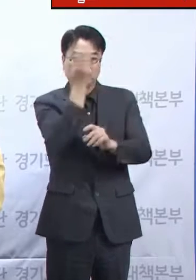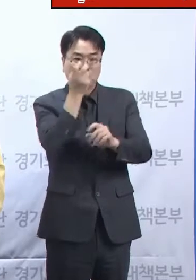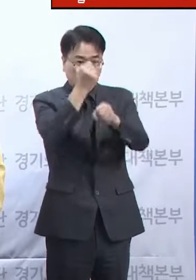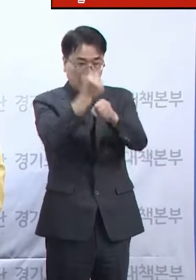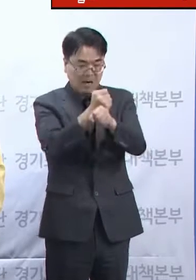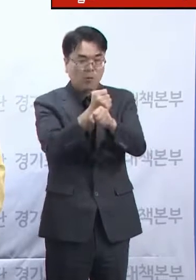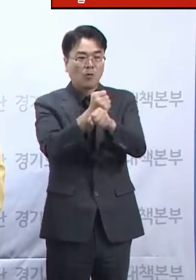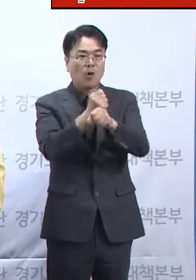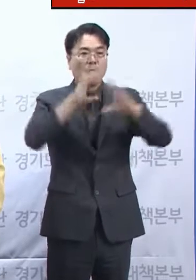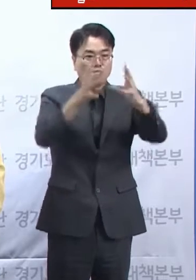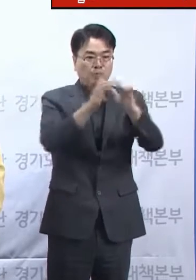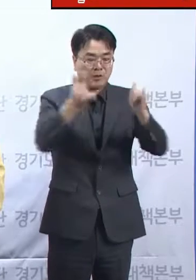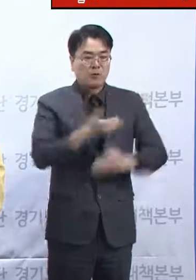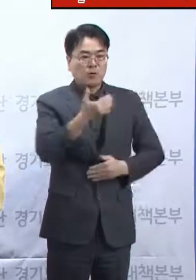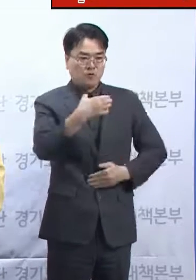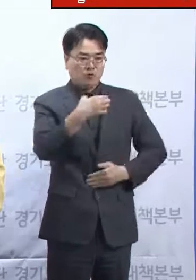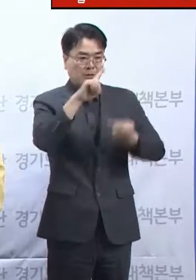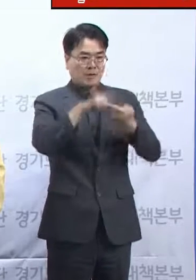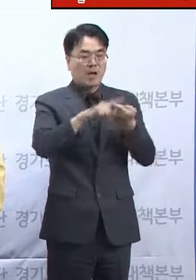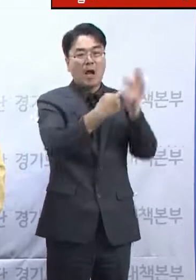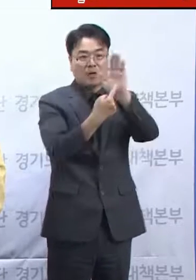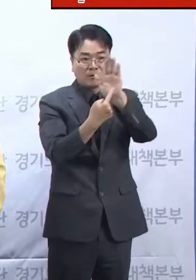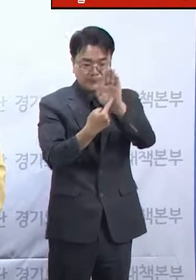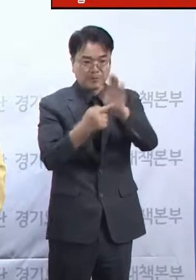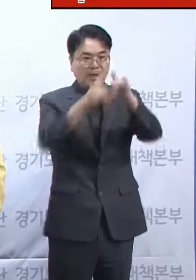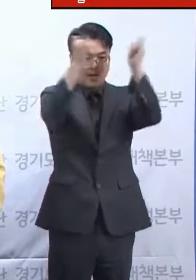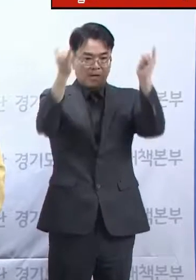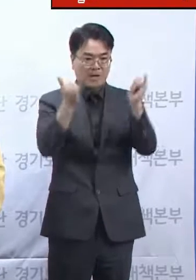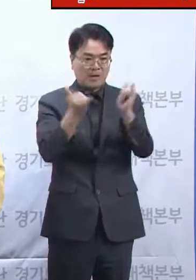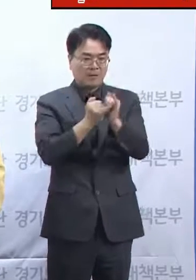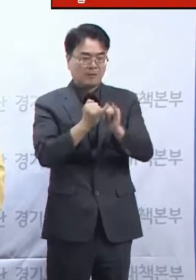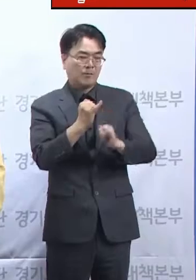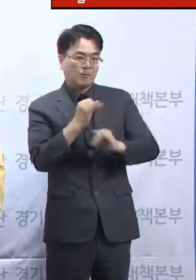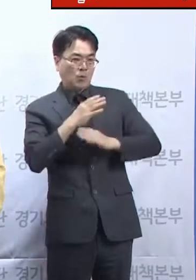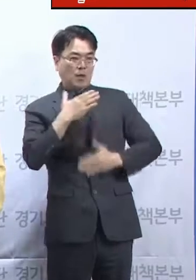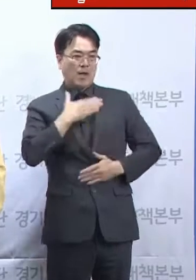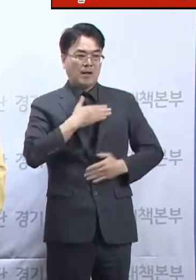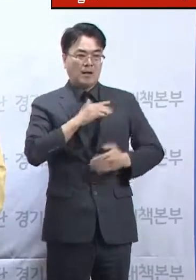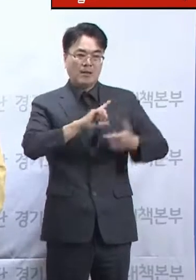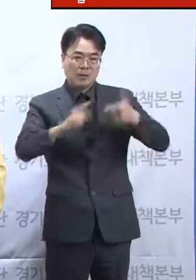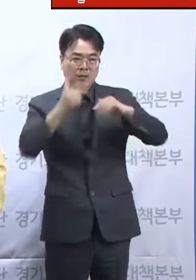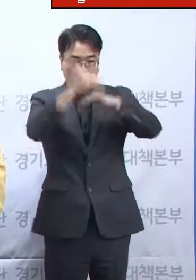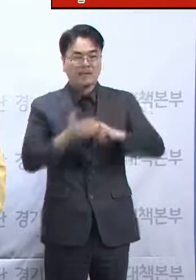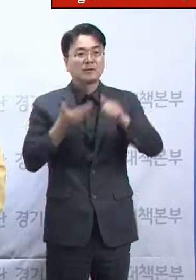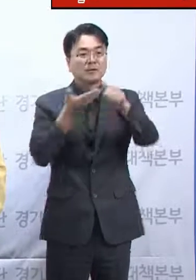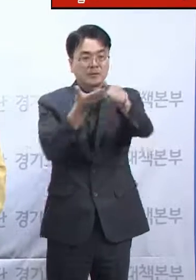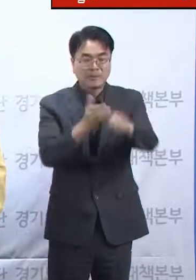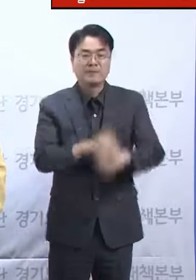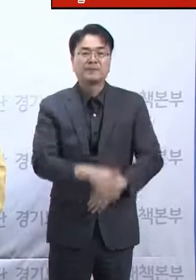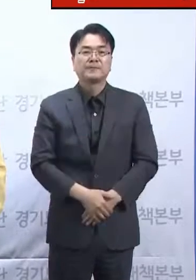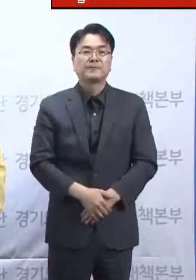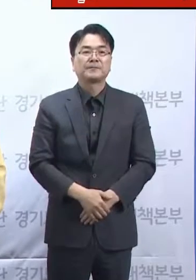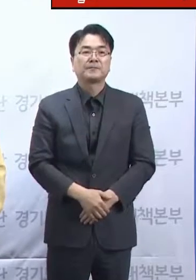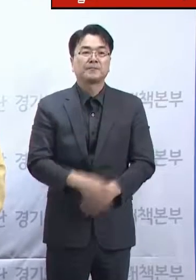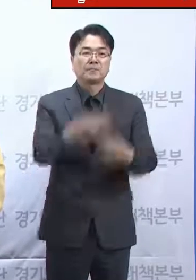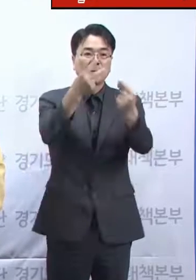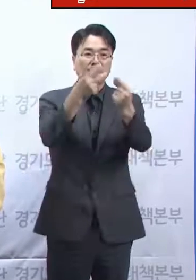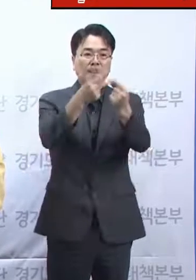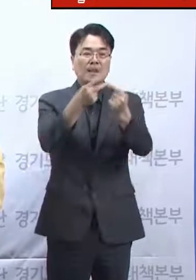여러분께 적극 홍보하여 사회적 경각심을 고치도록 하겠습니다. 두